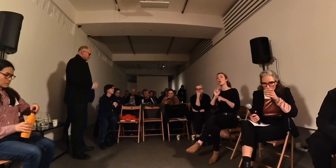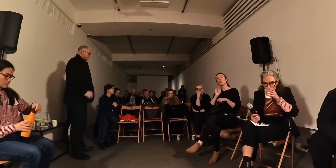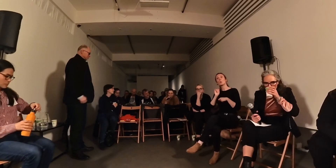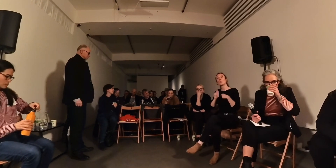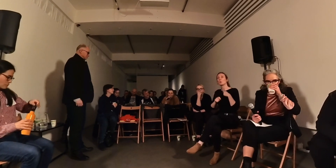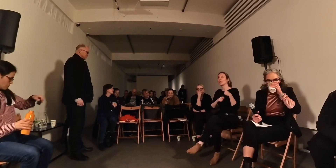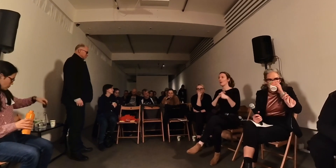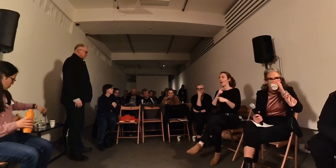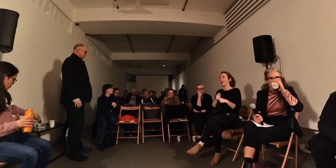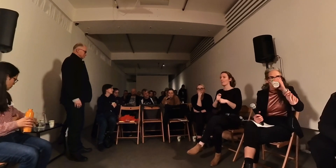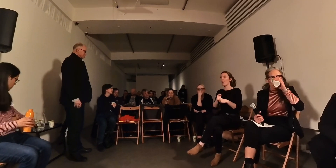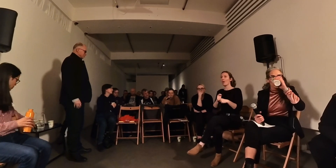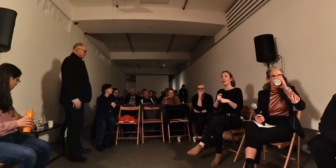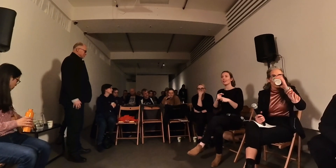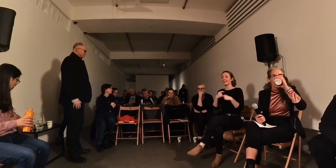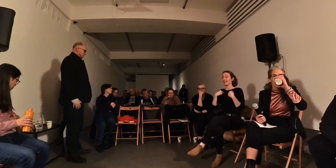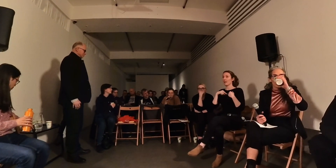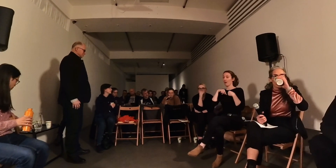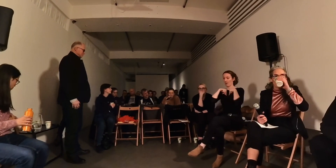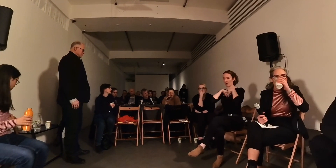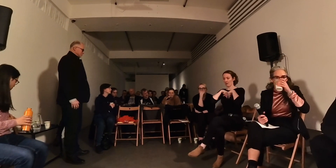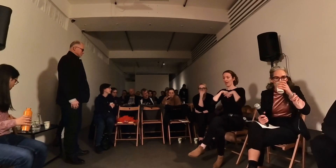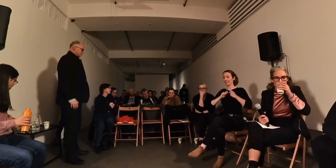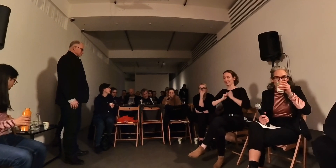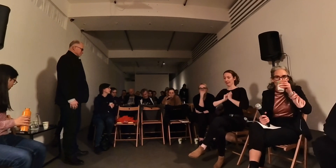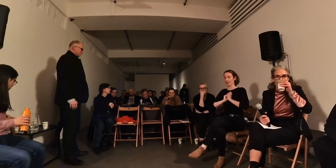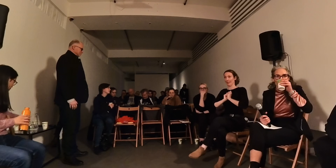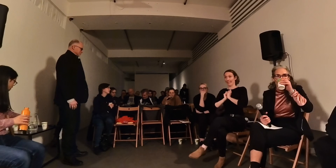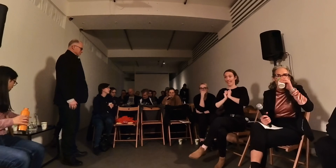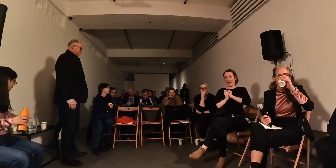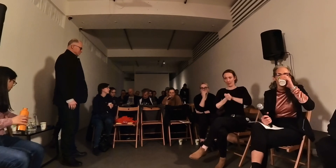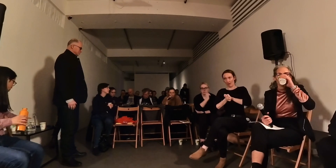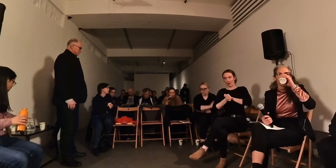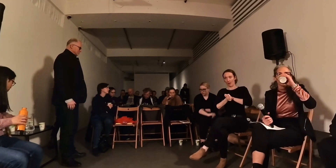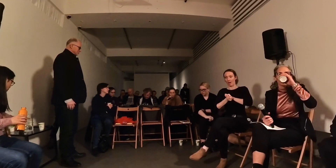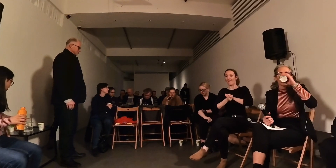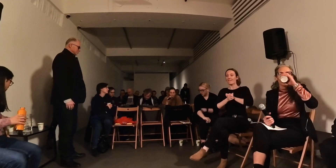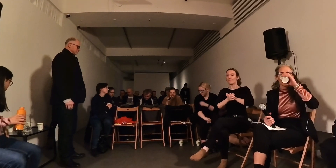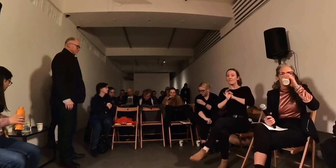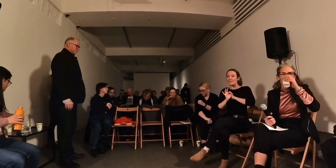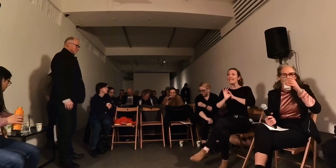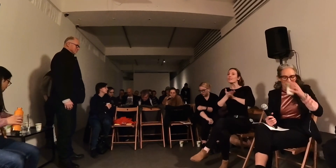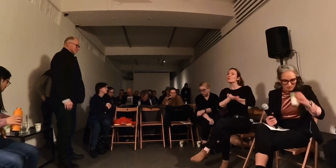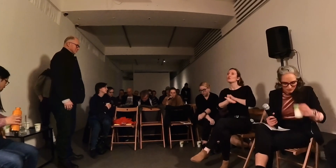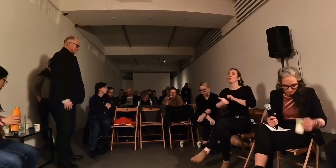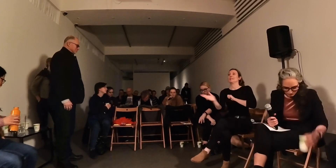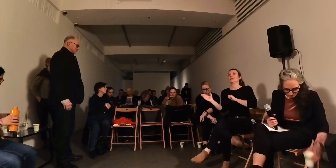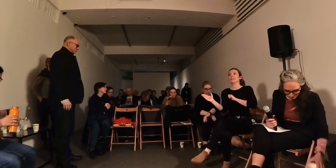můžeme měnit zevnitř, aby jsme vytvářeli vlastně prostor pro všechny nějakým způsobem